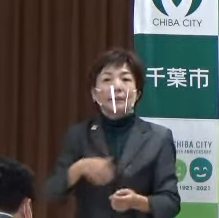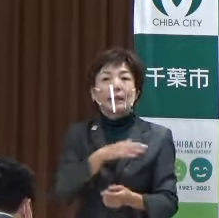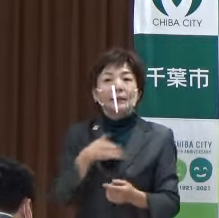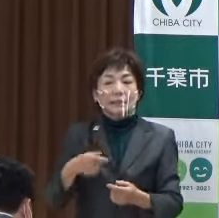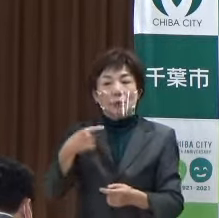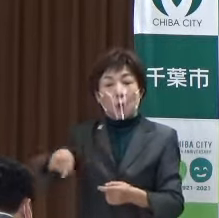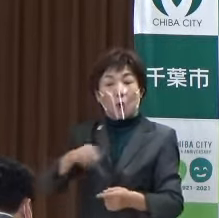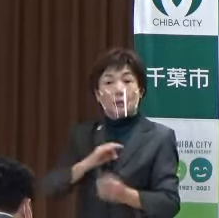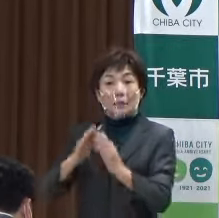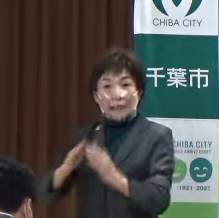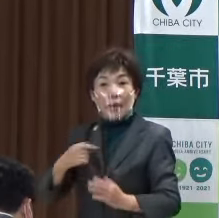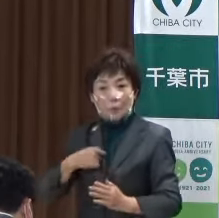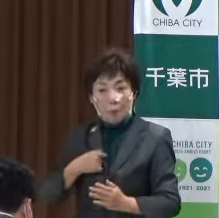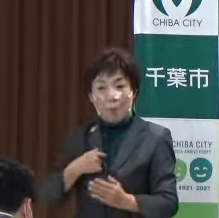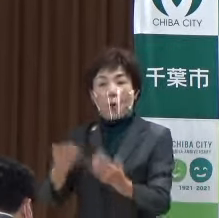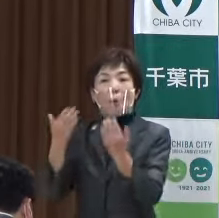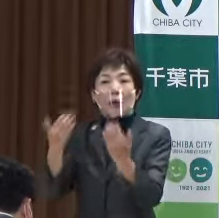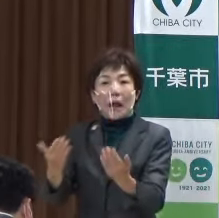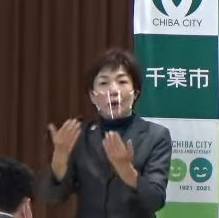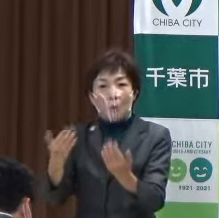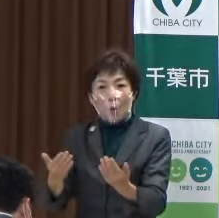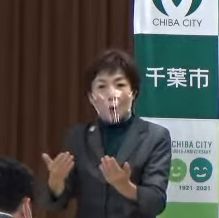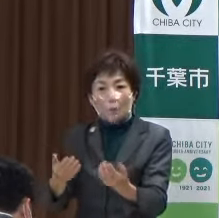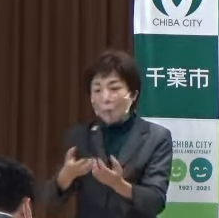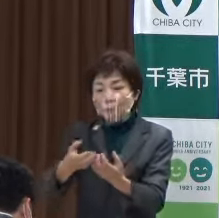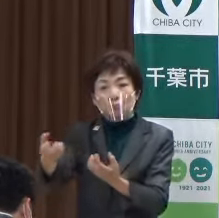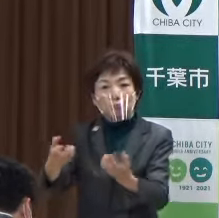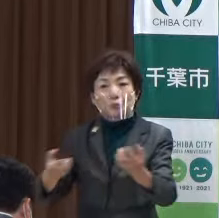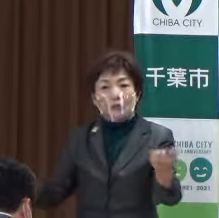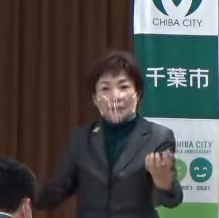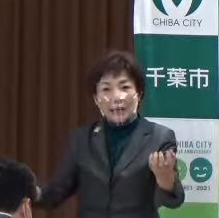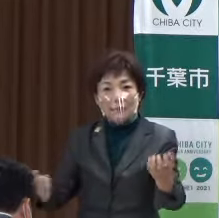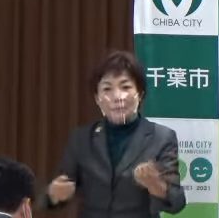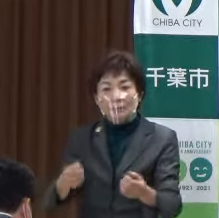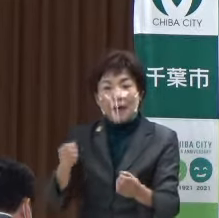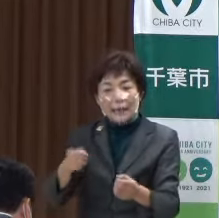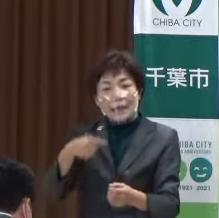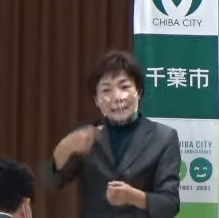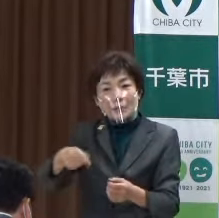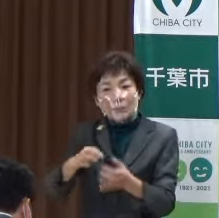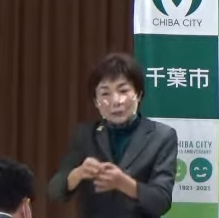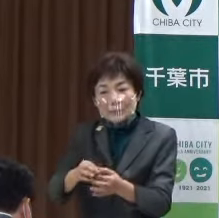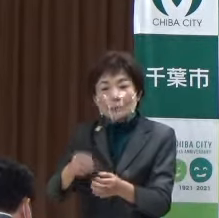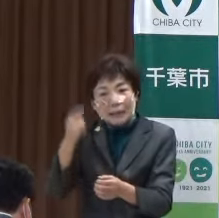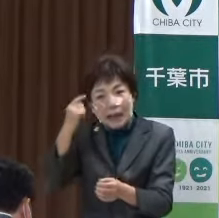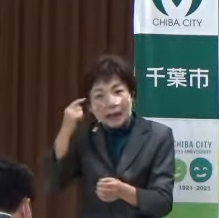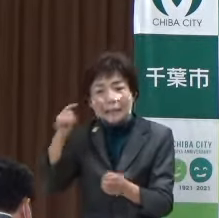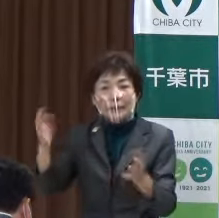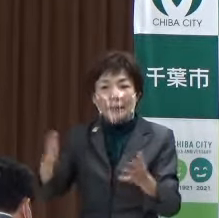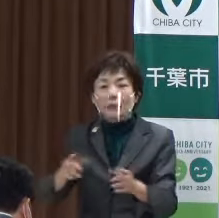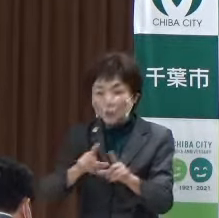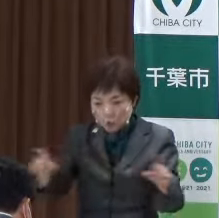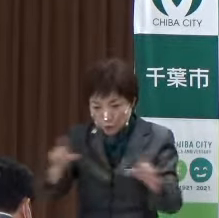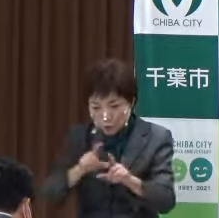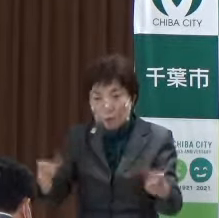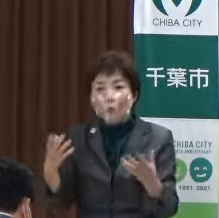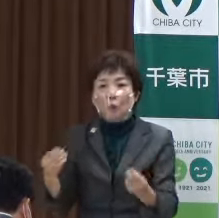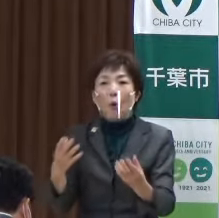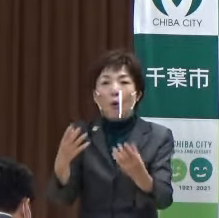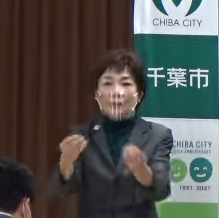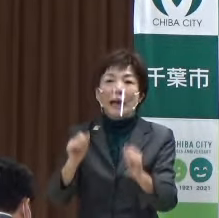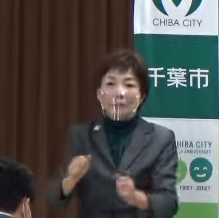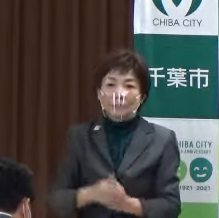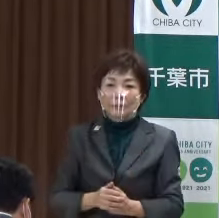ちも教育委員会も学校もこうした分散授業等については現時点で考えていません。通常授業を実施